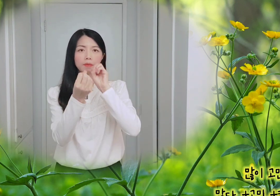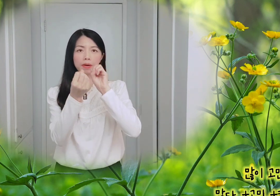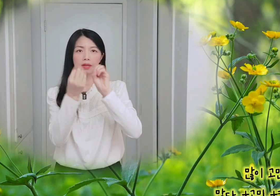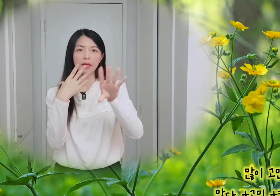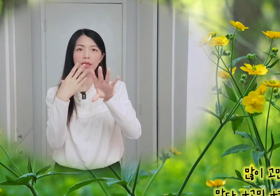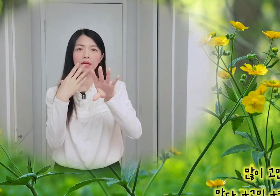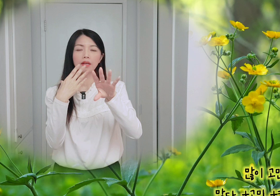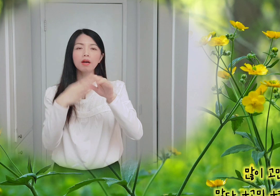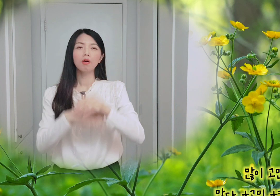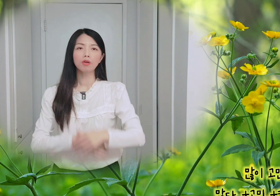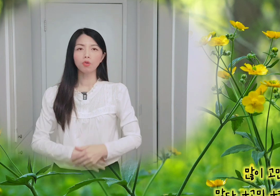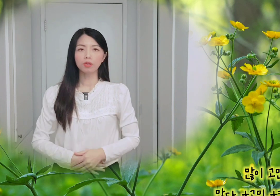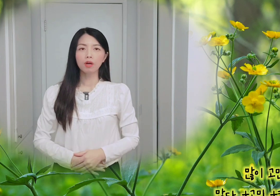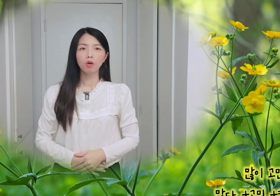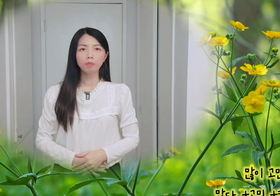쉽게 대답하기